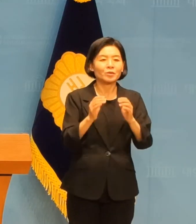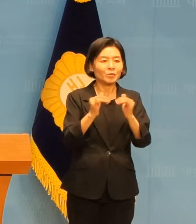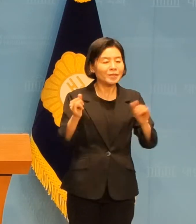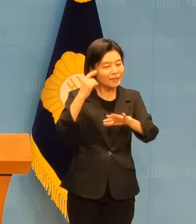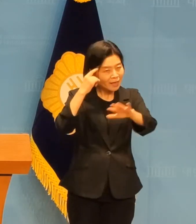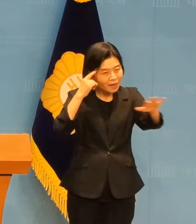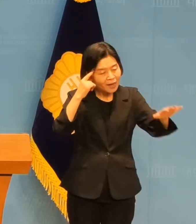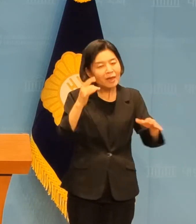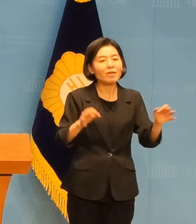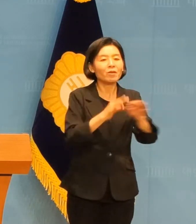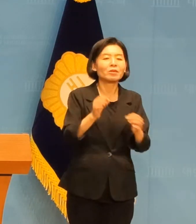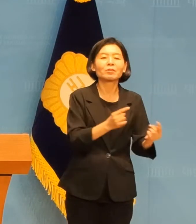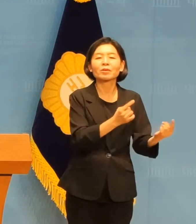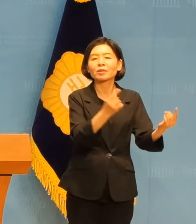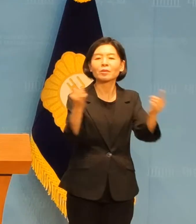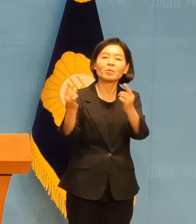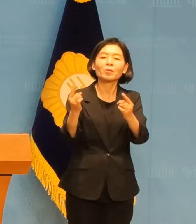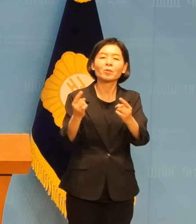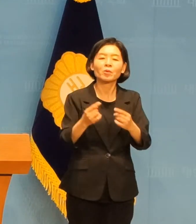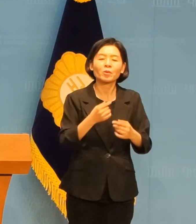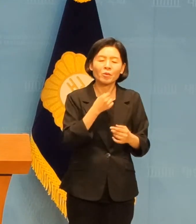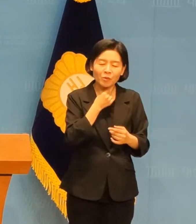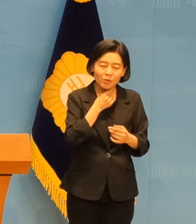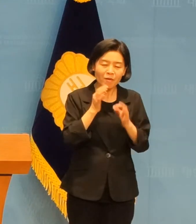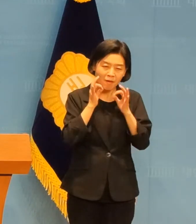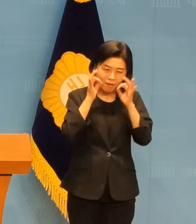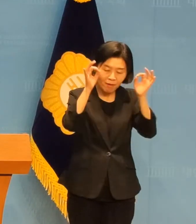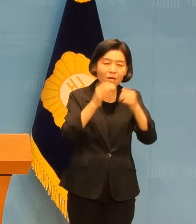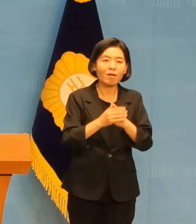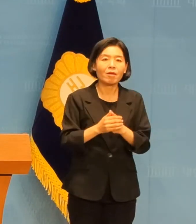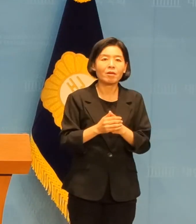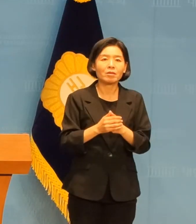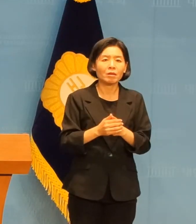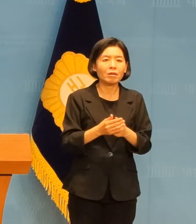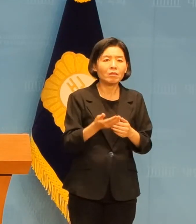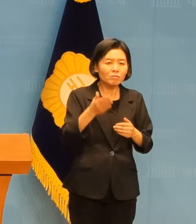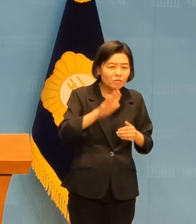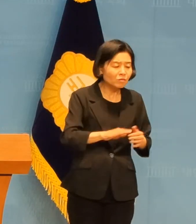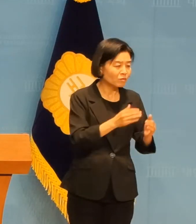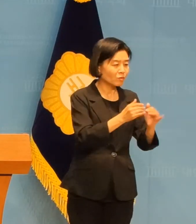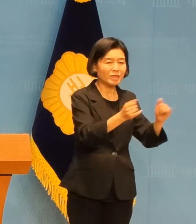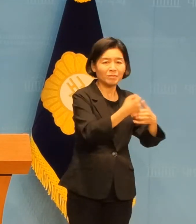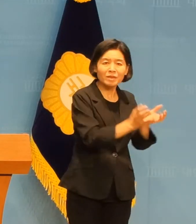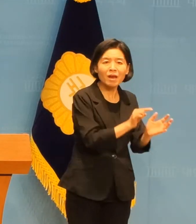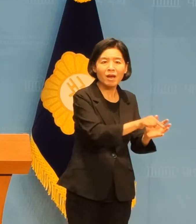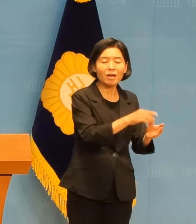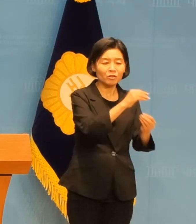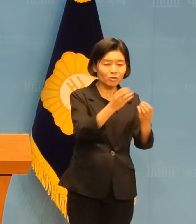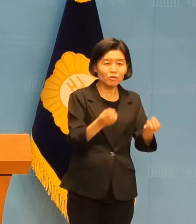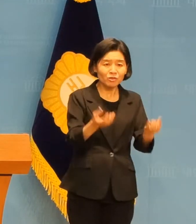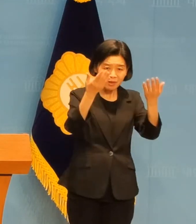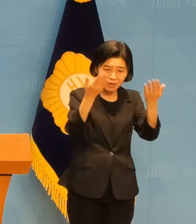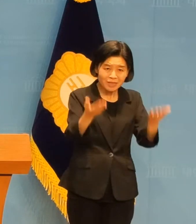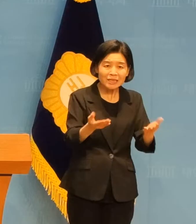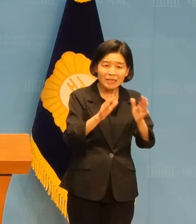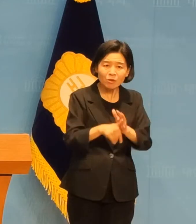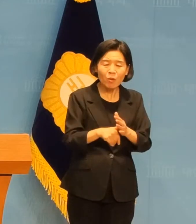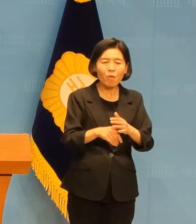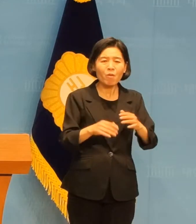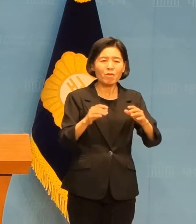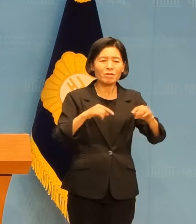경제회복을 간절히 바라고 있습니다. 하지만 국민의힘은 추석 명절에도 정쟁에만